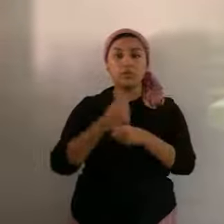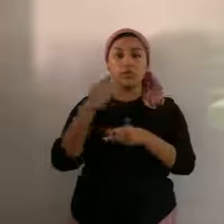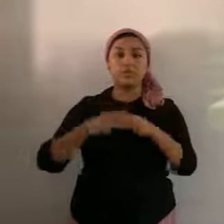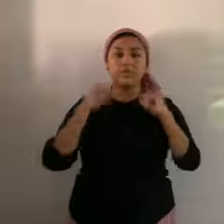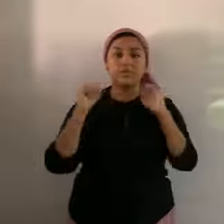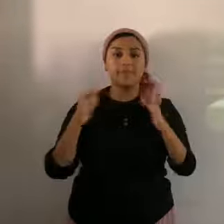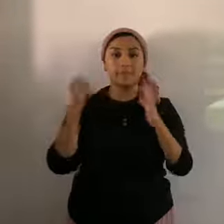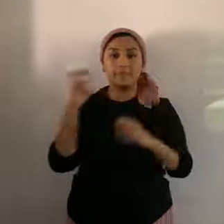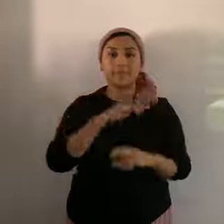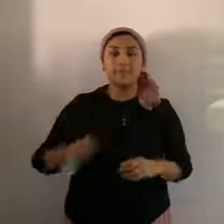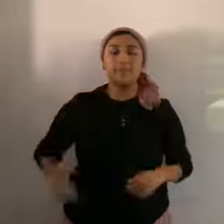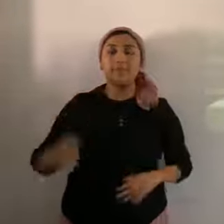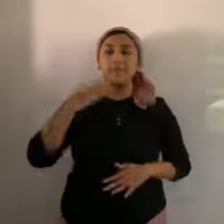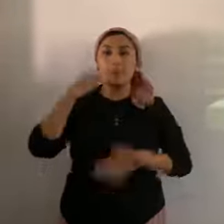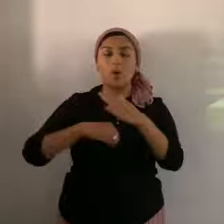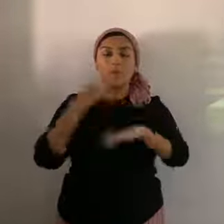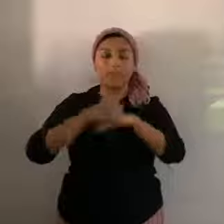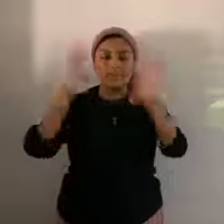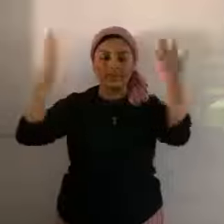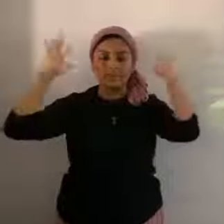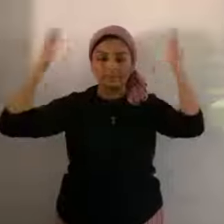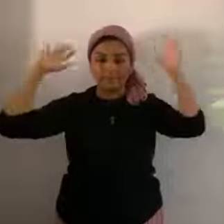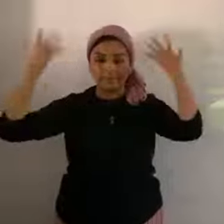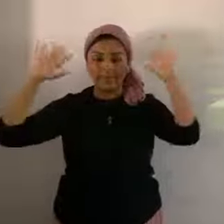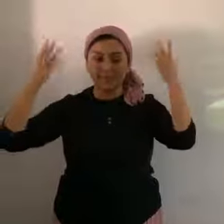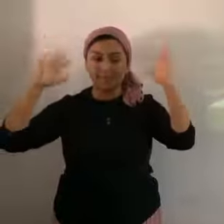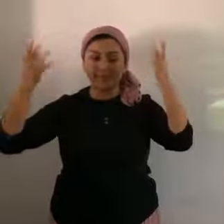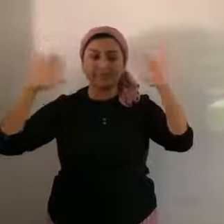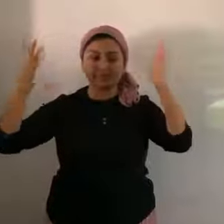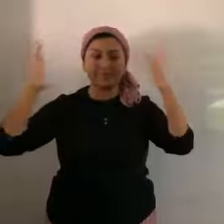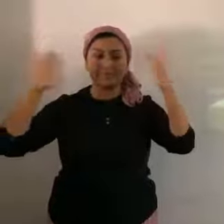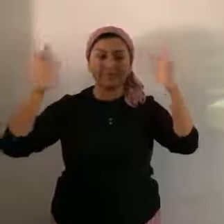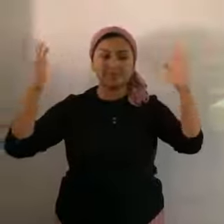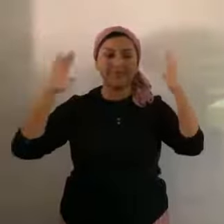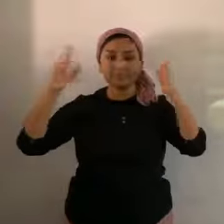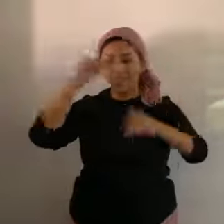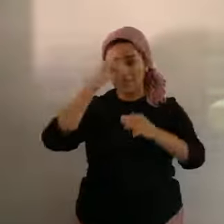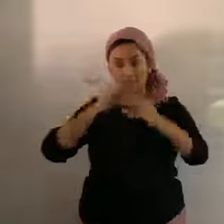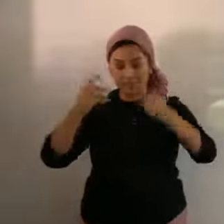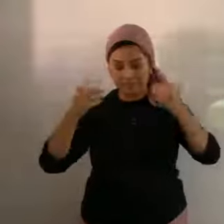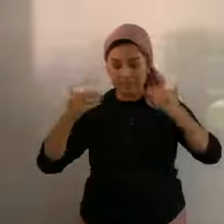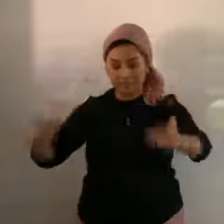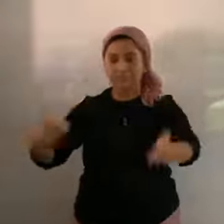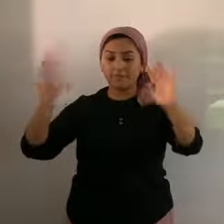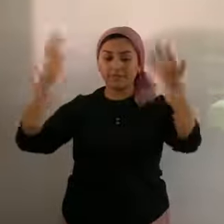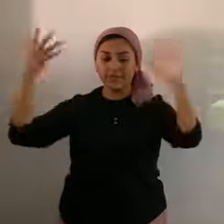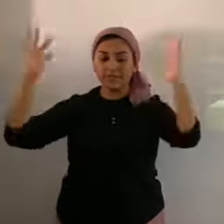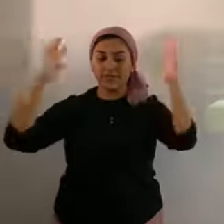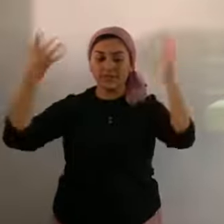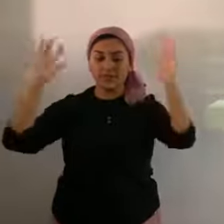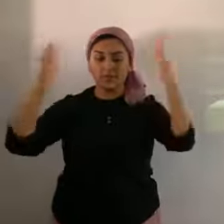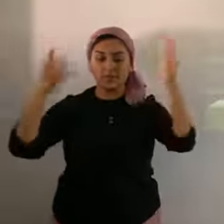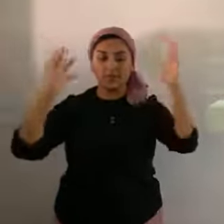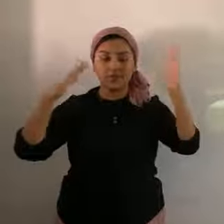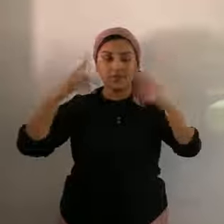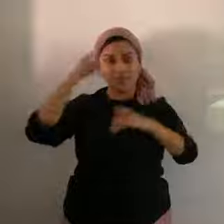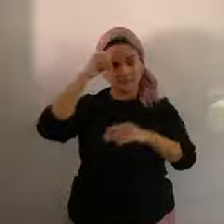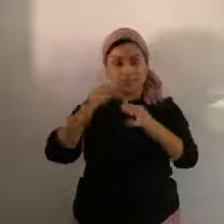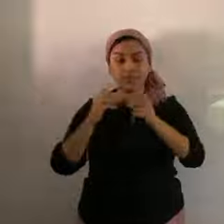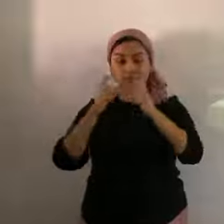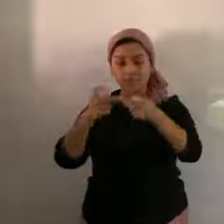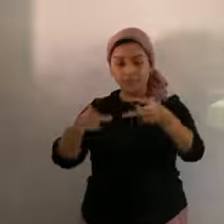bendito de Yahshua Mashiach, omen be omen. Y es hecho por fe. La oración da lugar